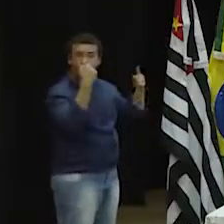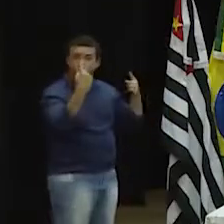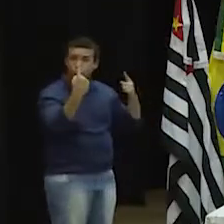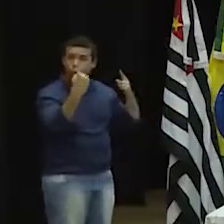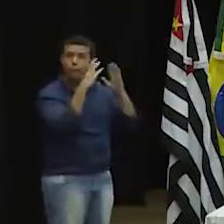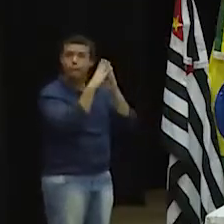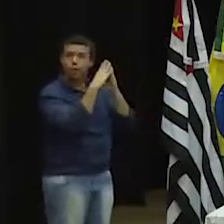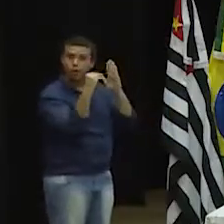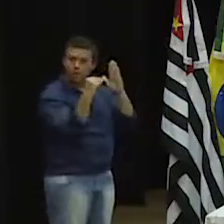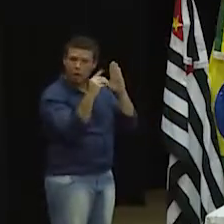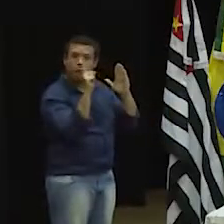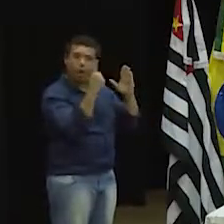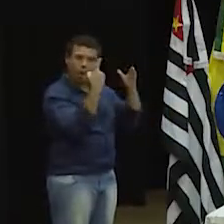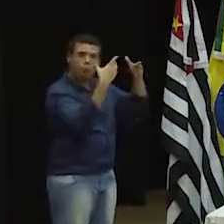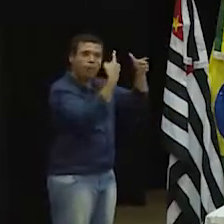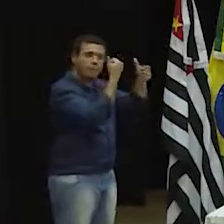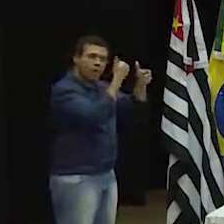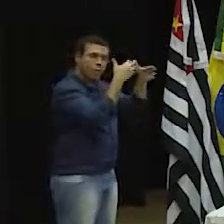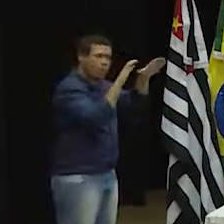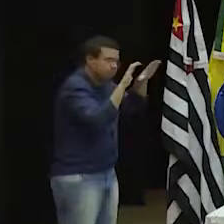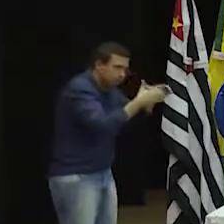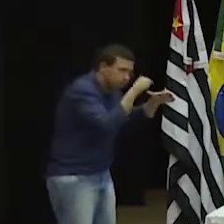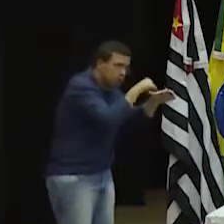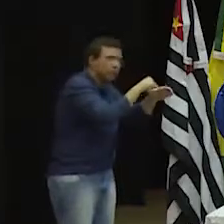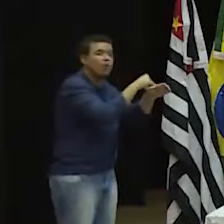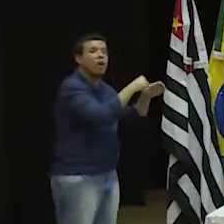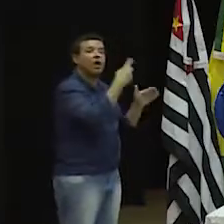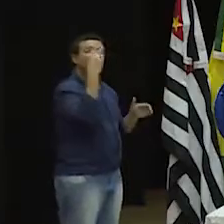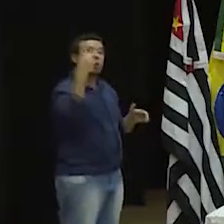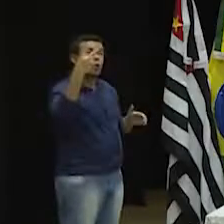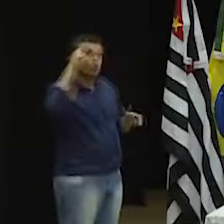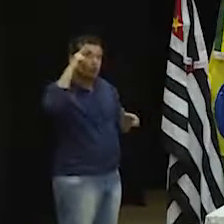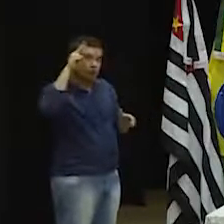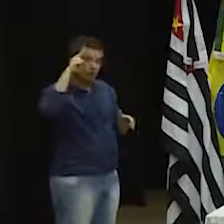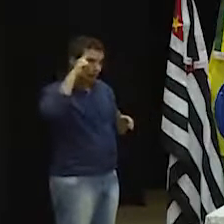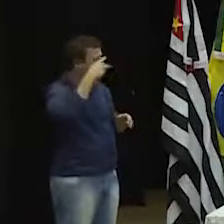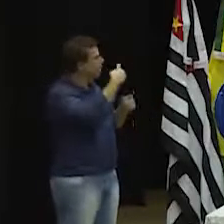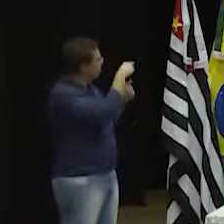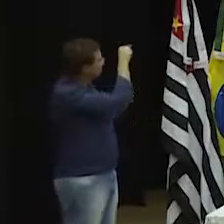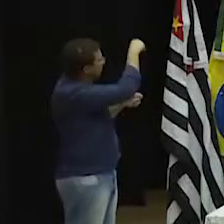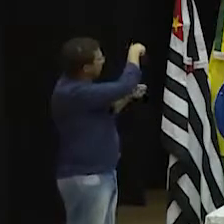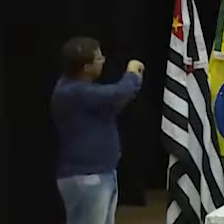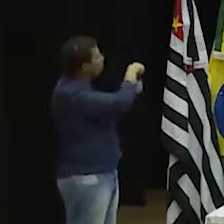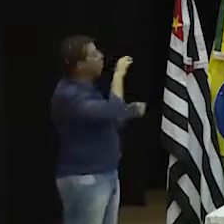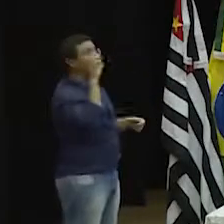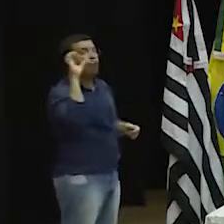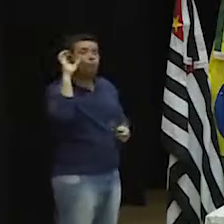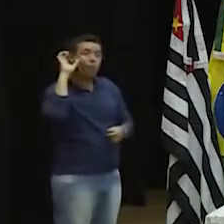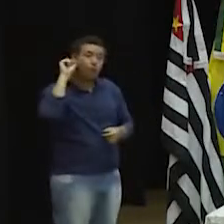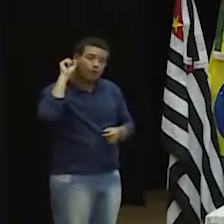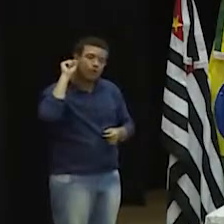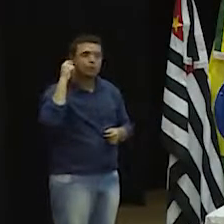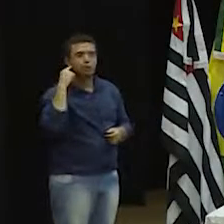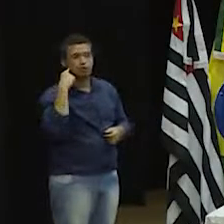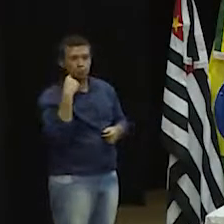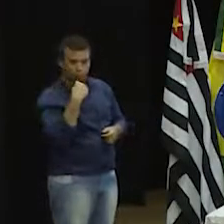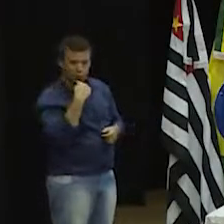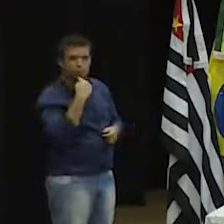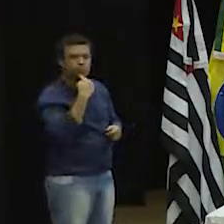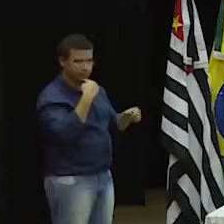vocês. Esse era um dos modelos, o primeiro modelo. Havia 2 histórias, uma narrada por um